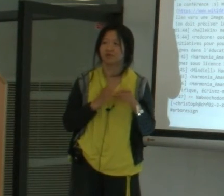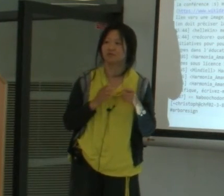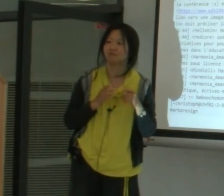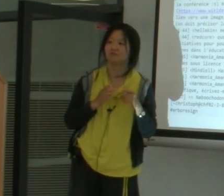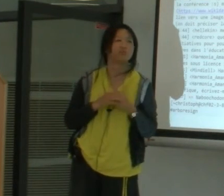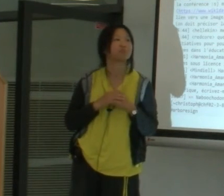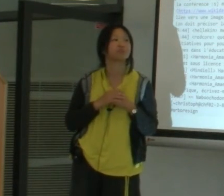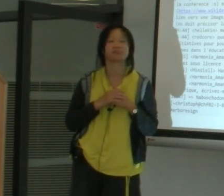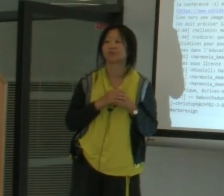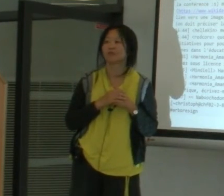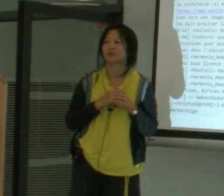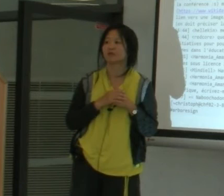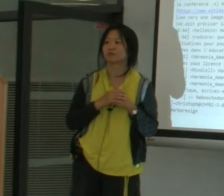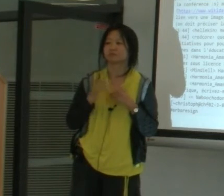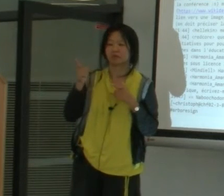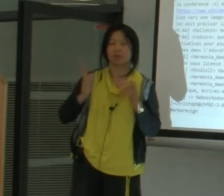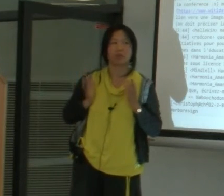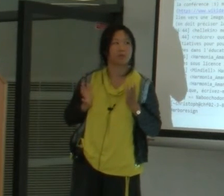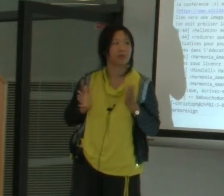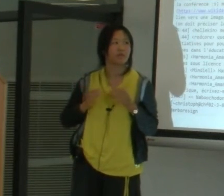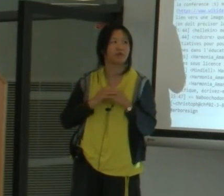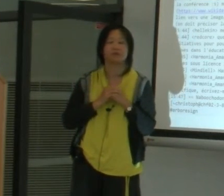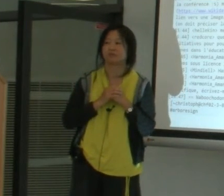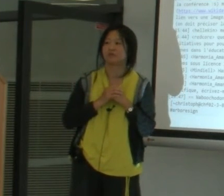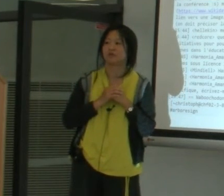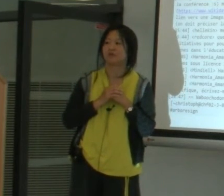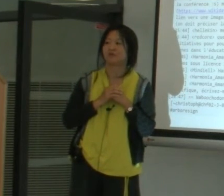Oui. Je suis bénévole.